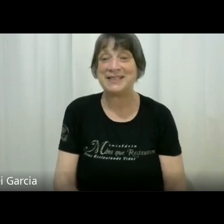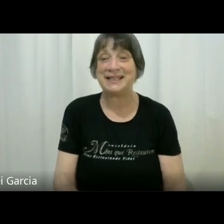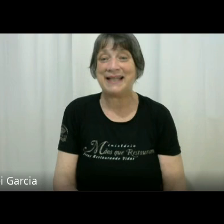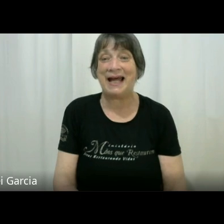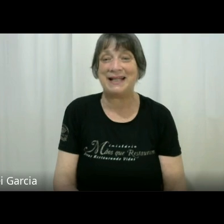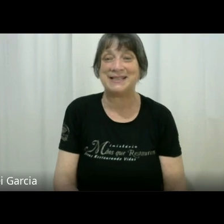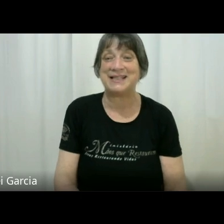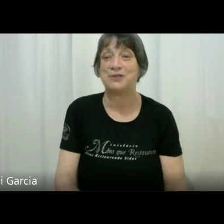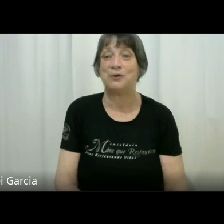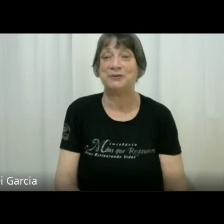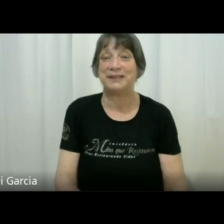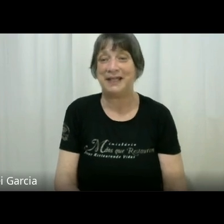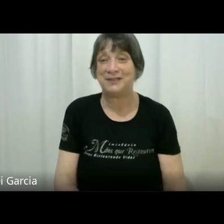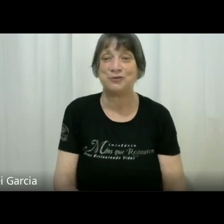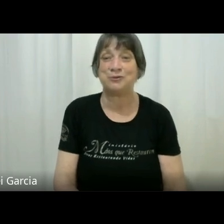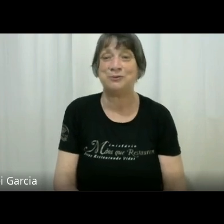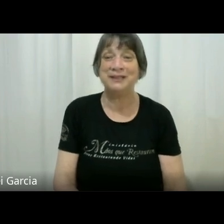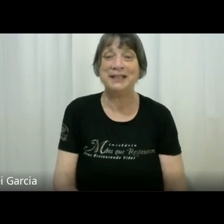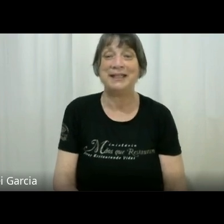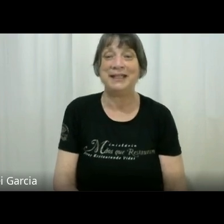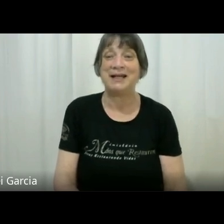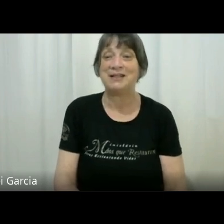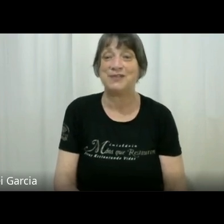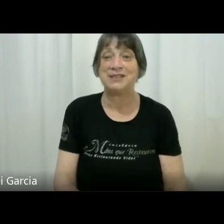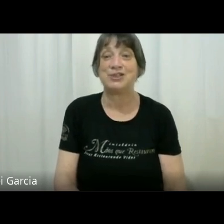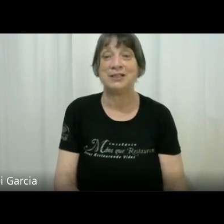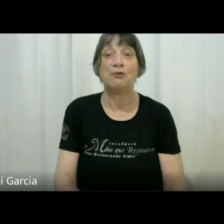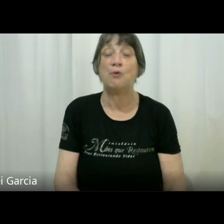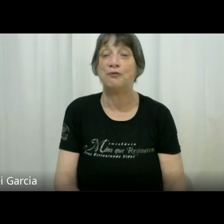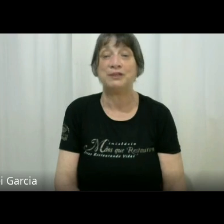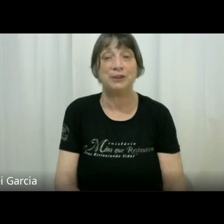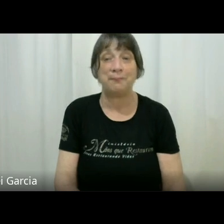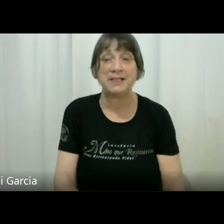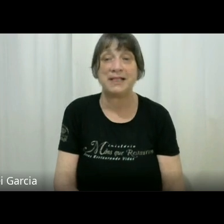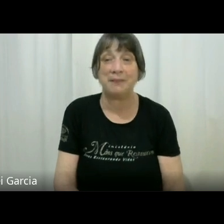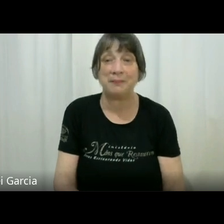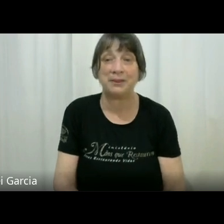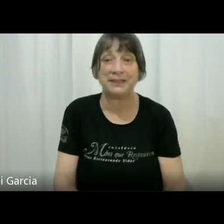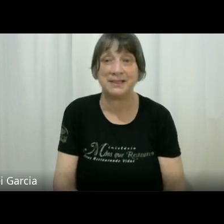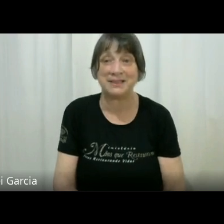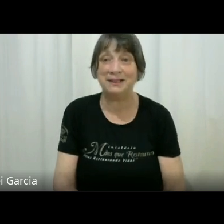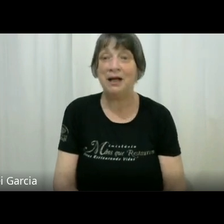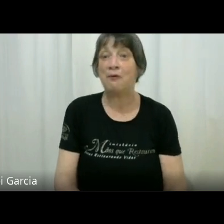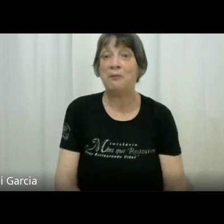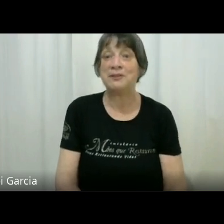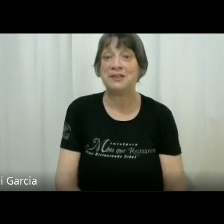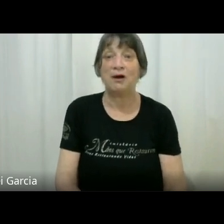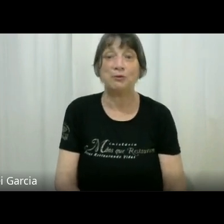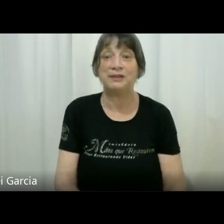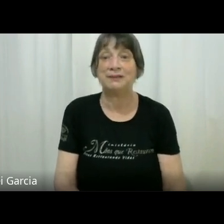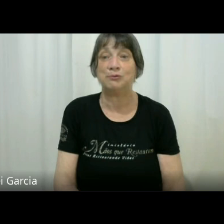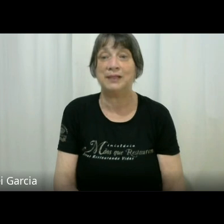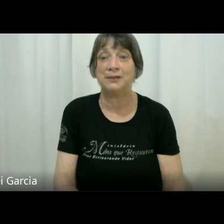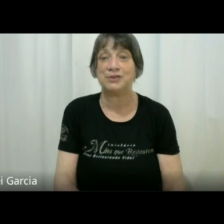esses detalhes, esse contexto, que, às vezes, o ouvinte não percebe a importância. Como assim,